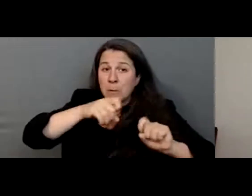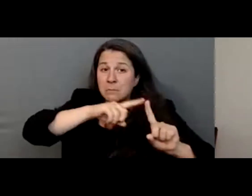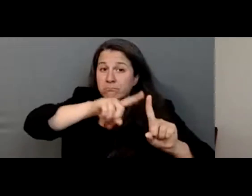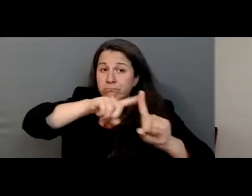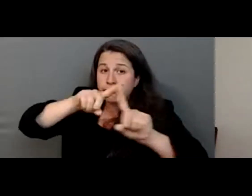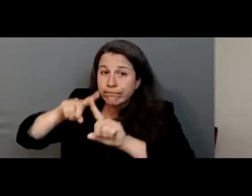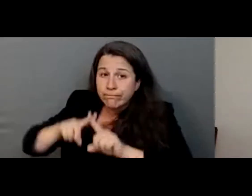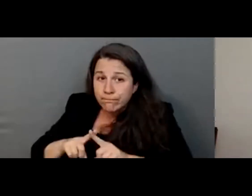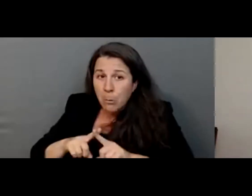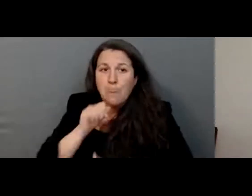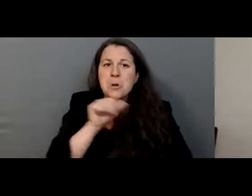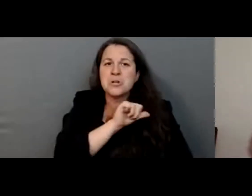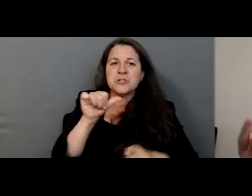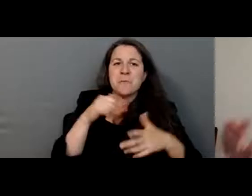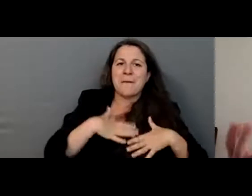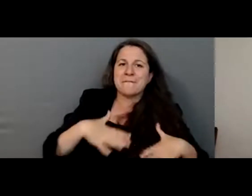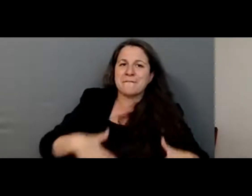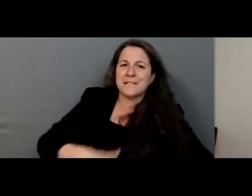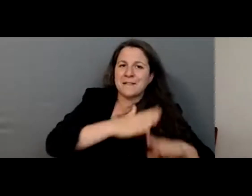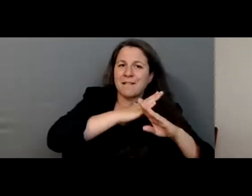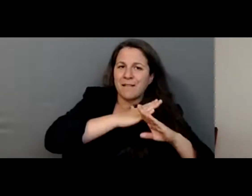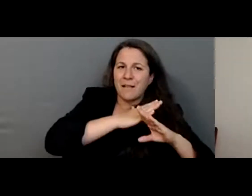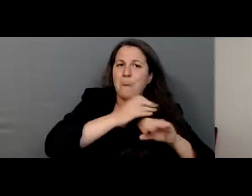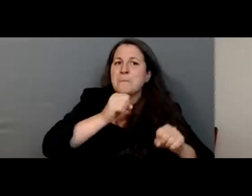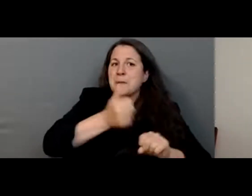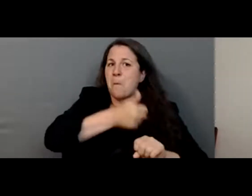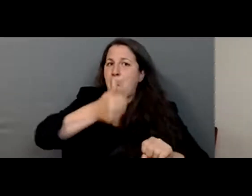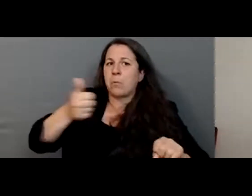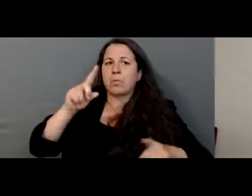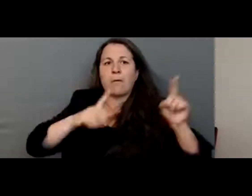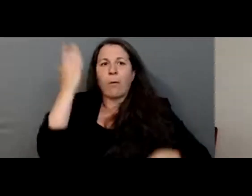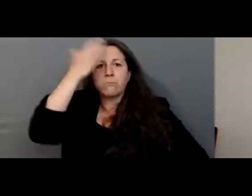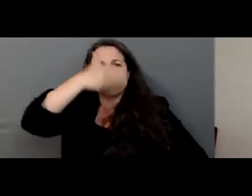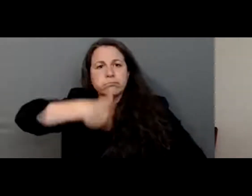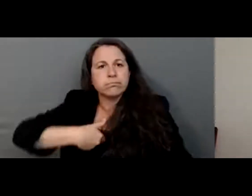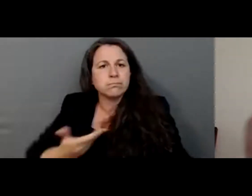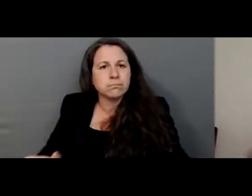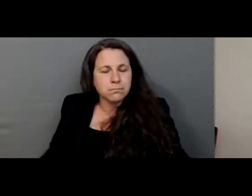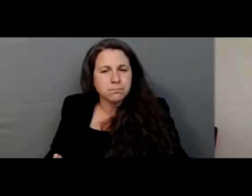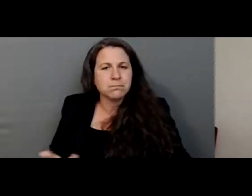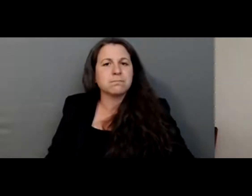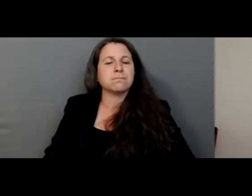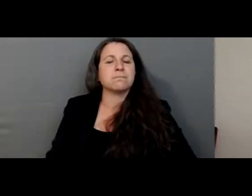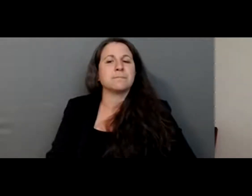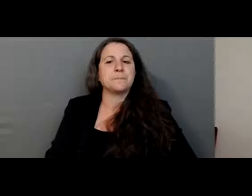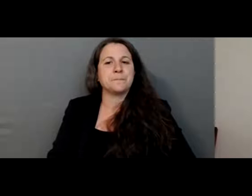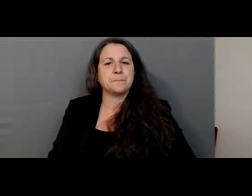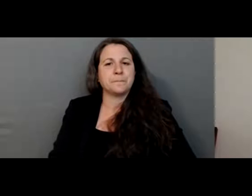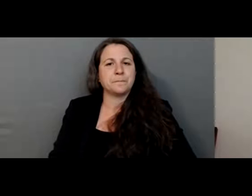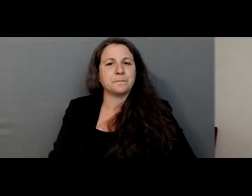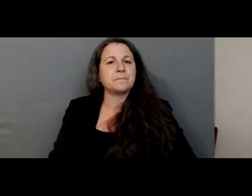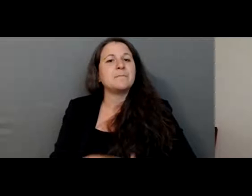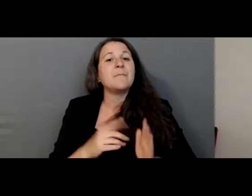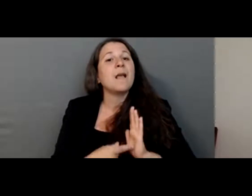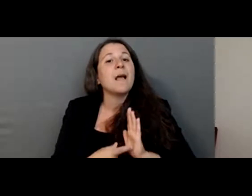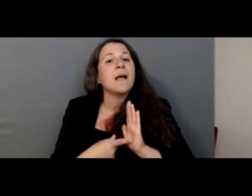et nombreuses et parfois plus pernicieuses à identifier que simplement les situations de contexte physique. Par exemple,